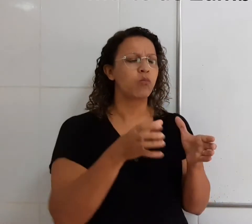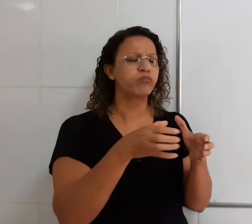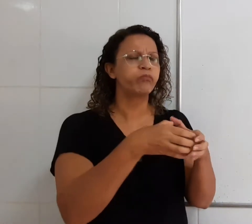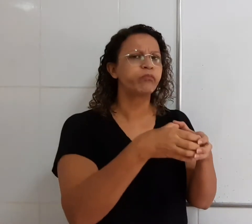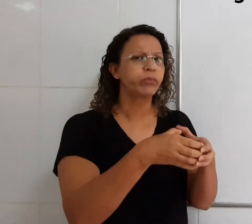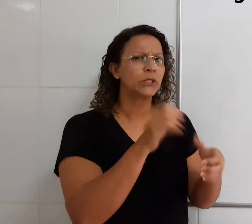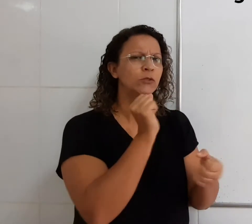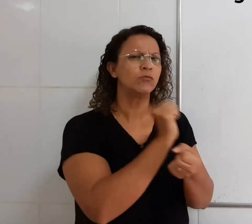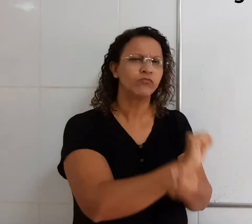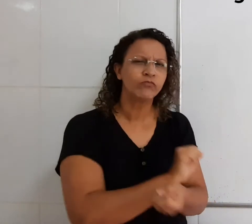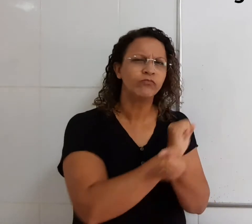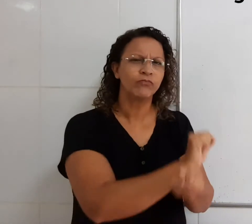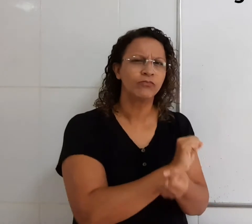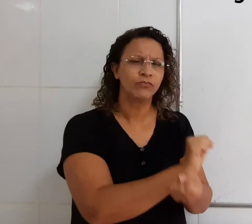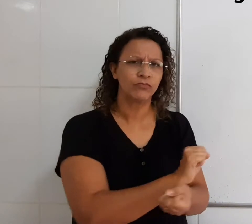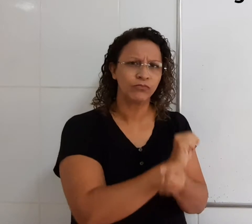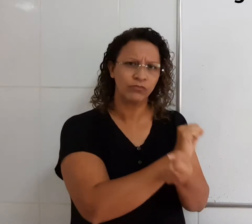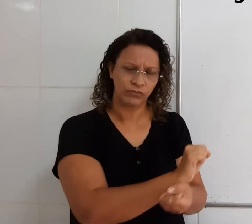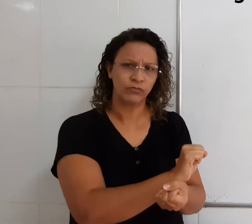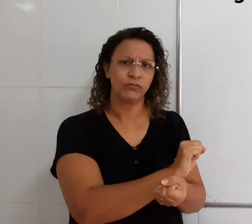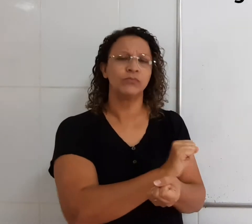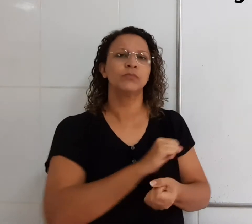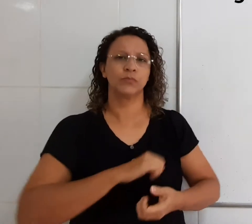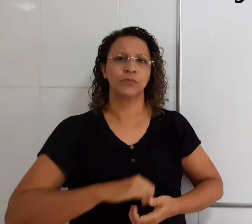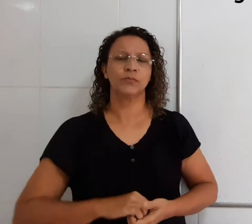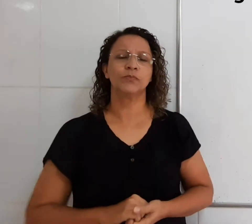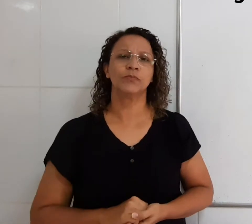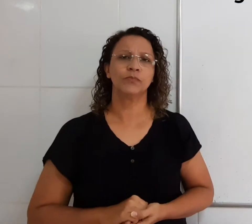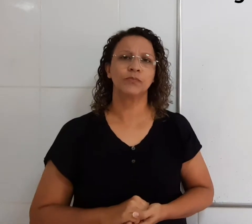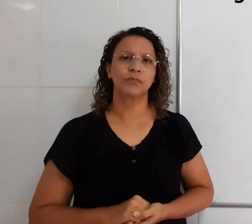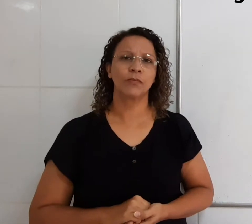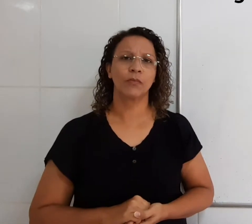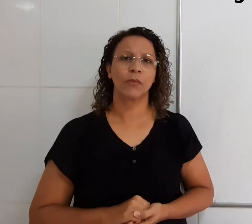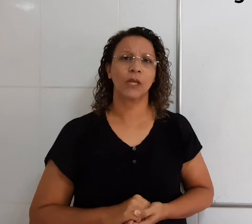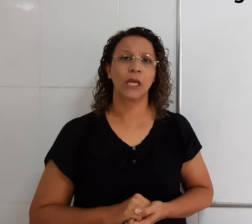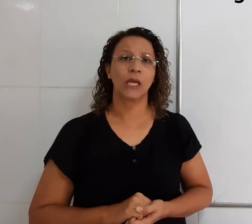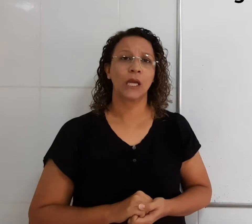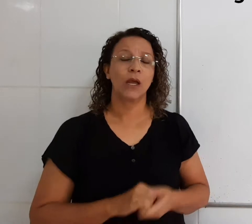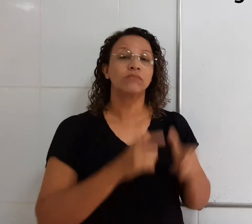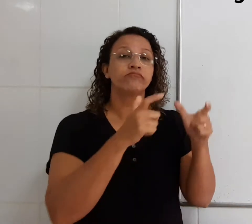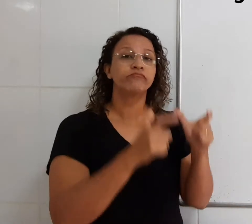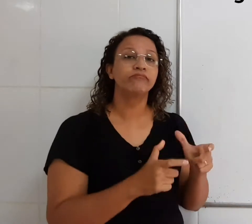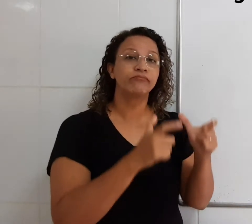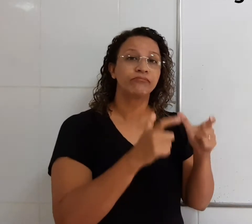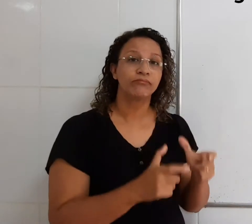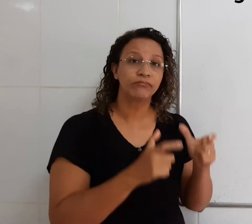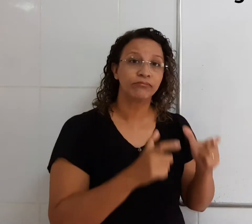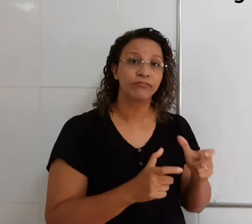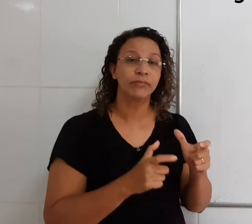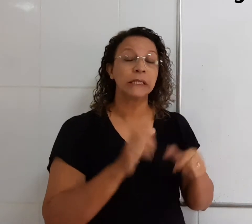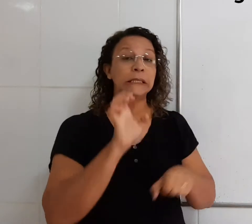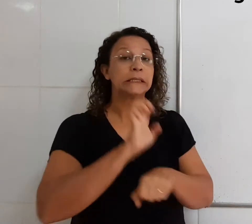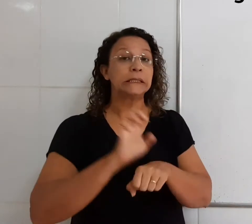Líder do Quilombo dos Palmares, situado entre Alagoas e